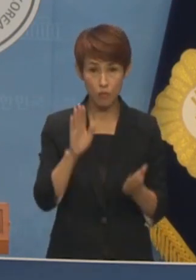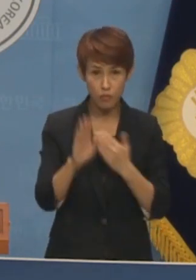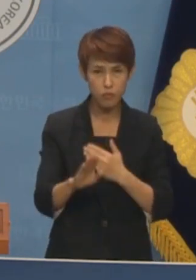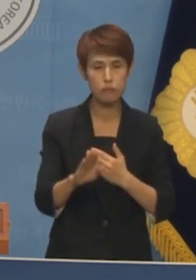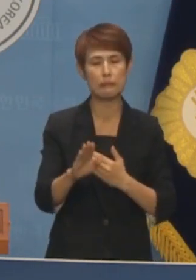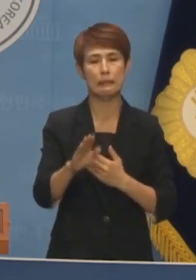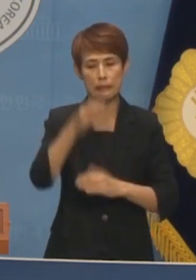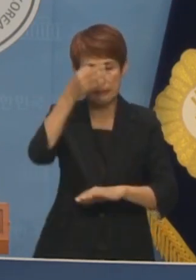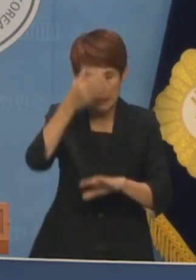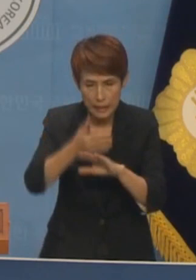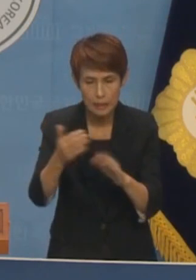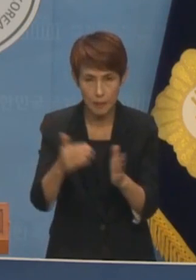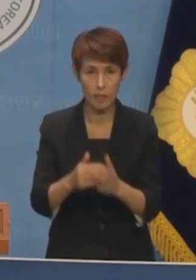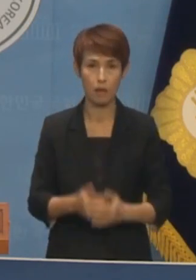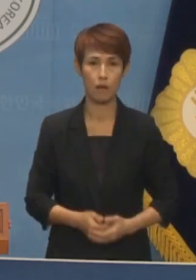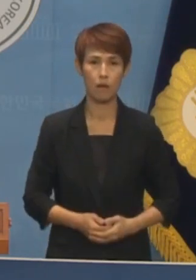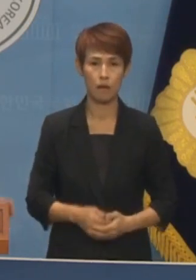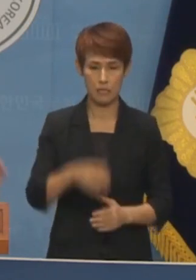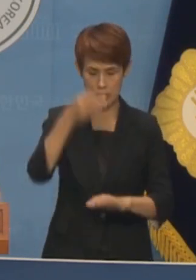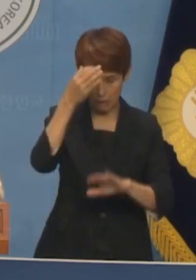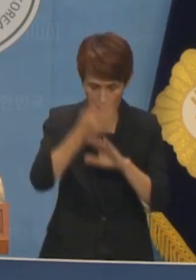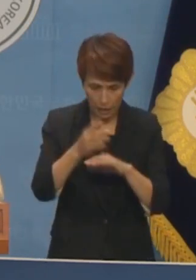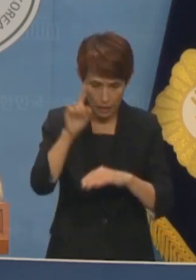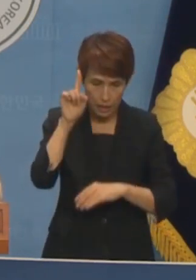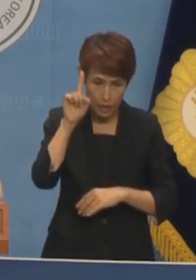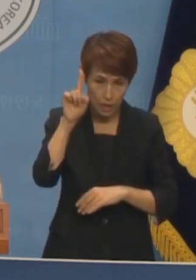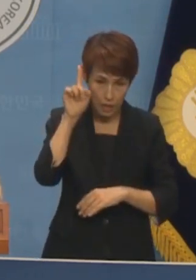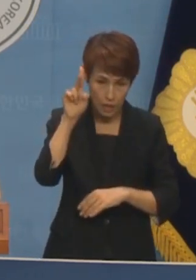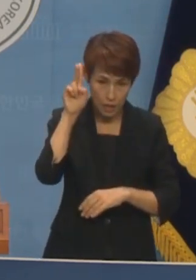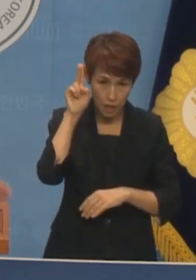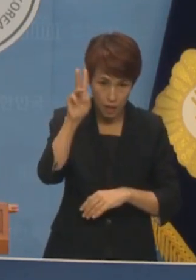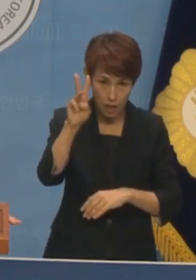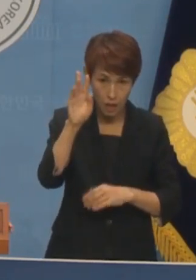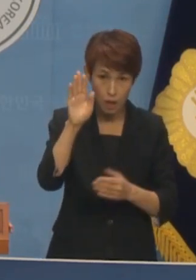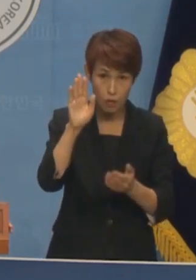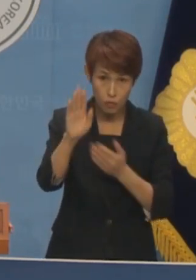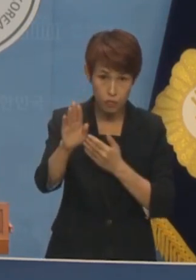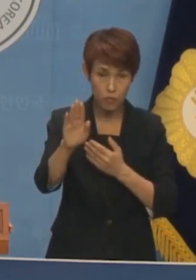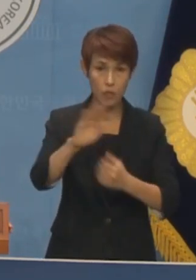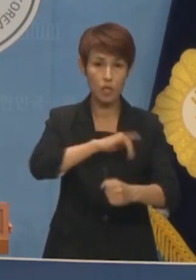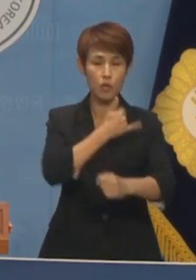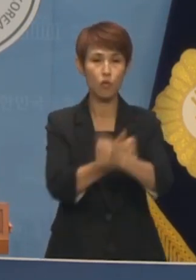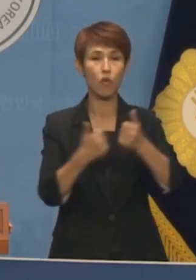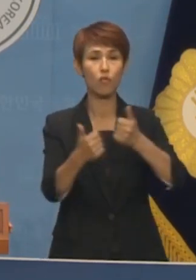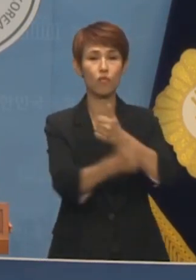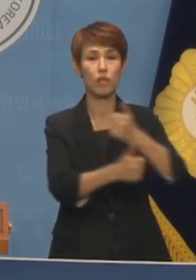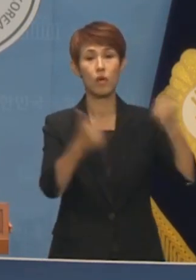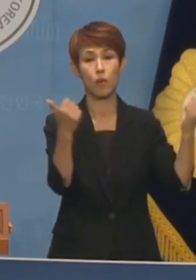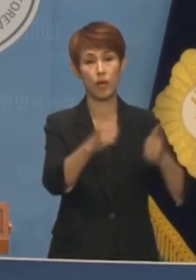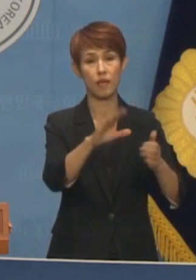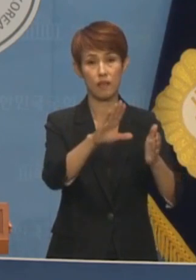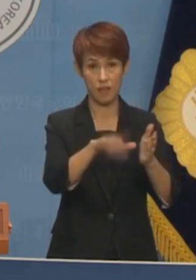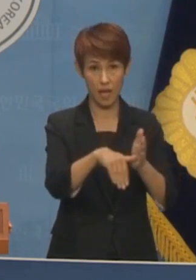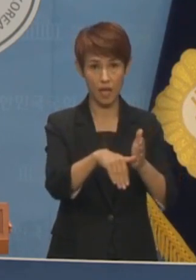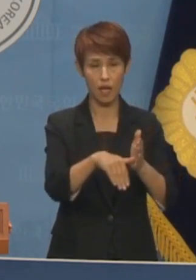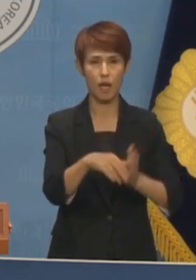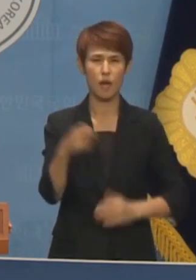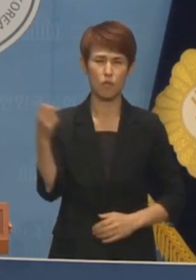모자라 공개 사과 3일 후 인권위 회의에서 다시 우리